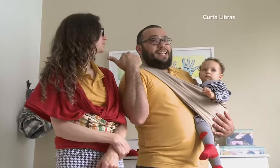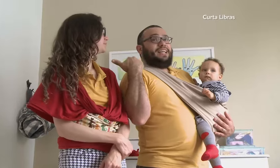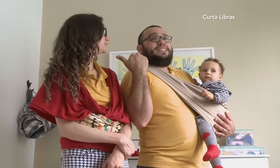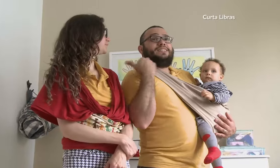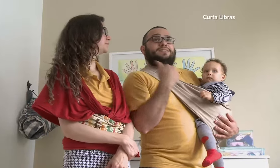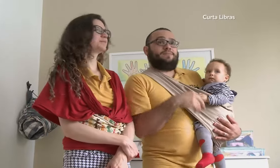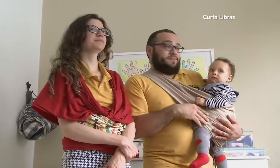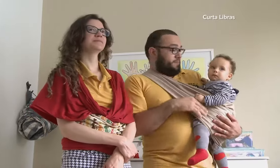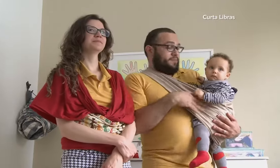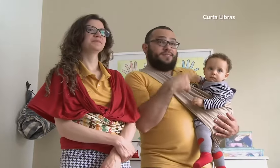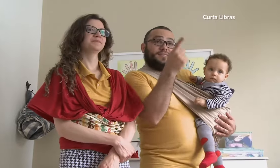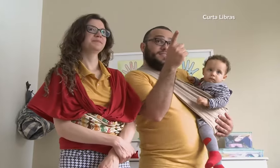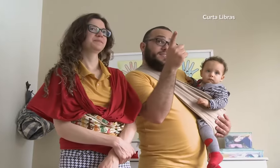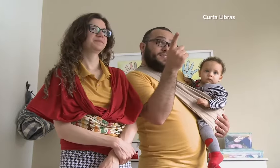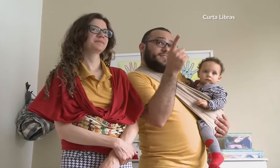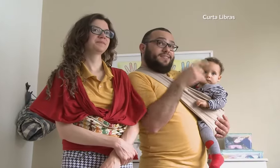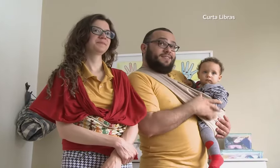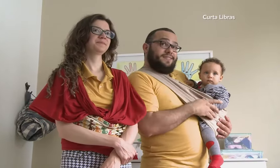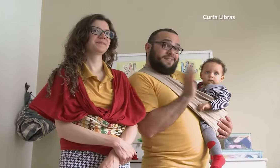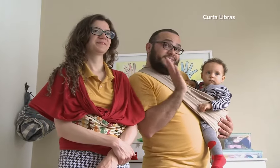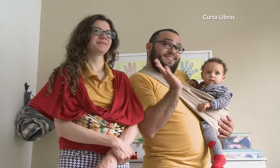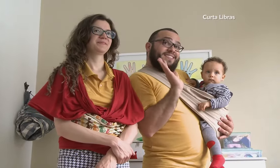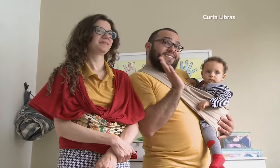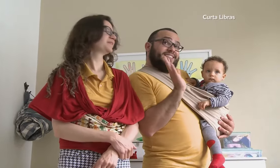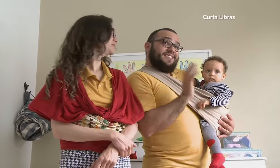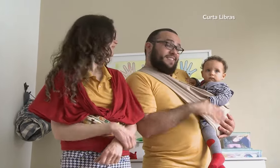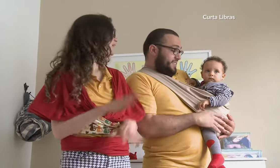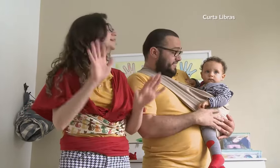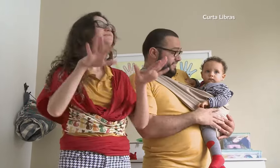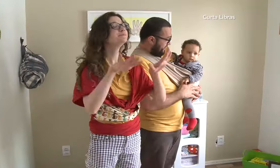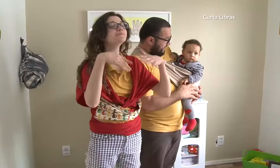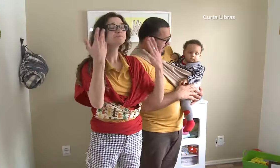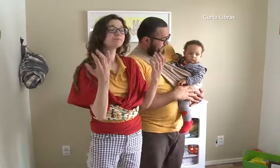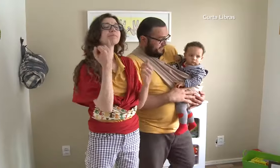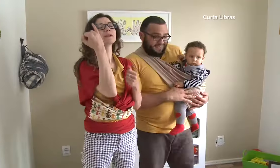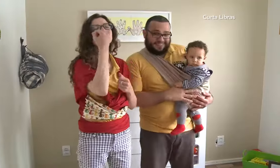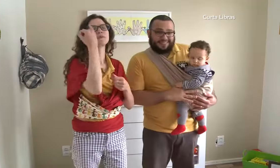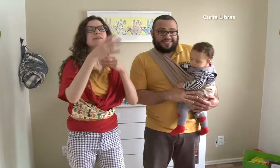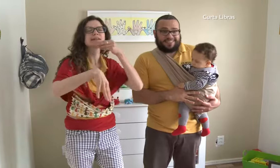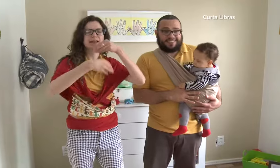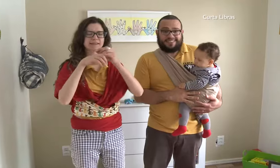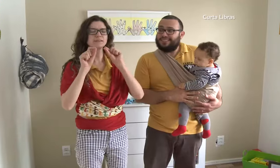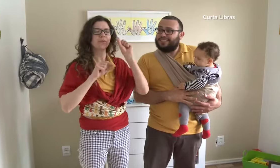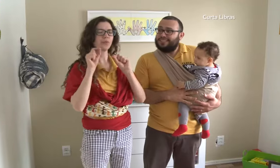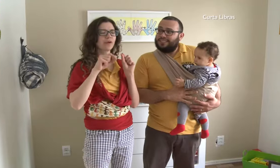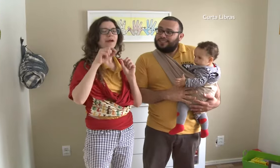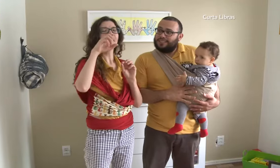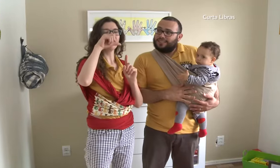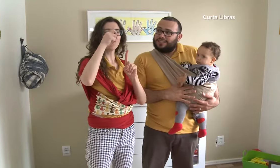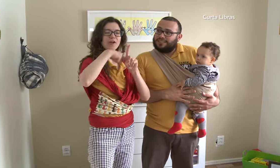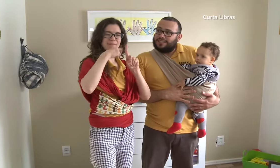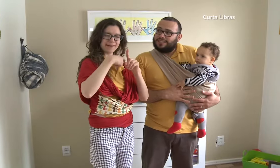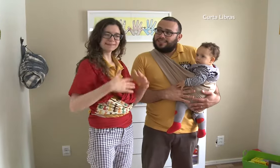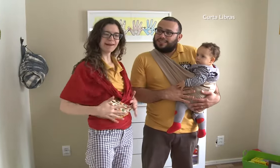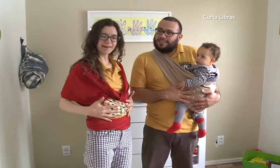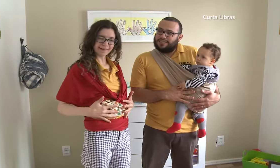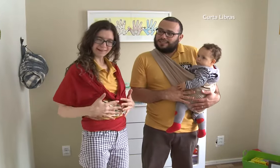Esse não é para dormir, é só para passear. Abana lá, filha! Então, é importante complementar que o bebê fica 9 meses